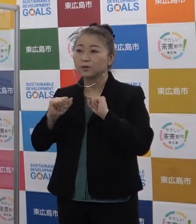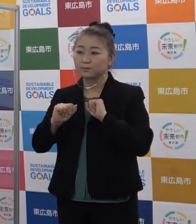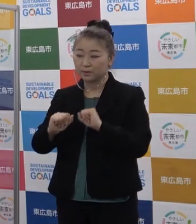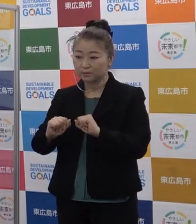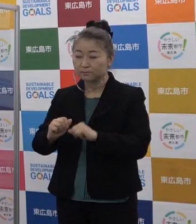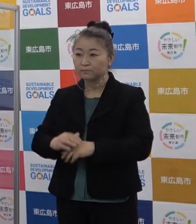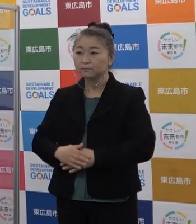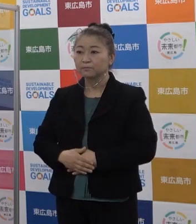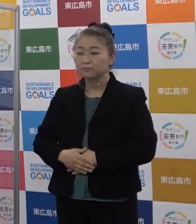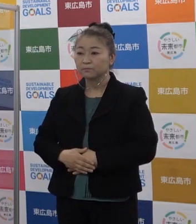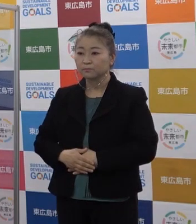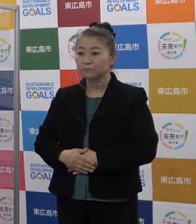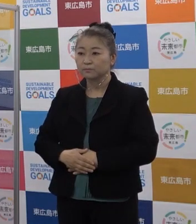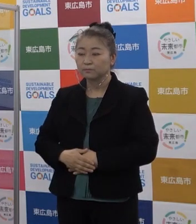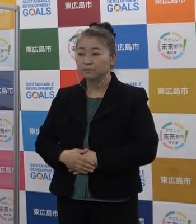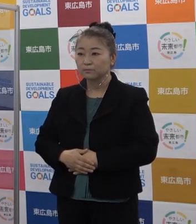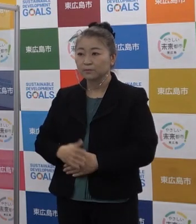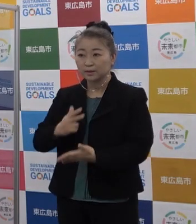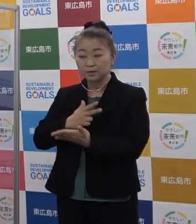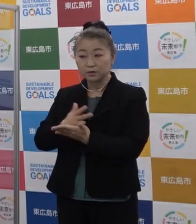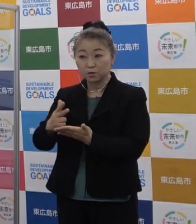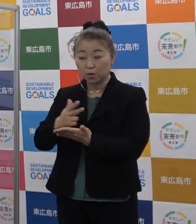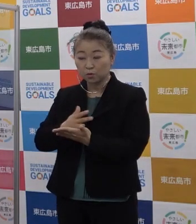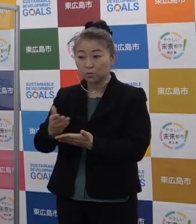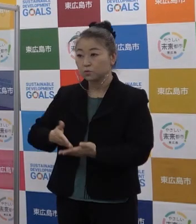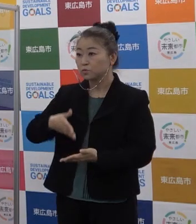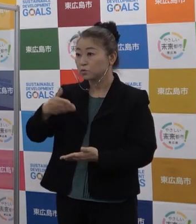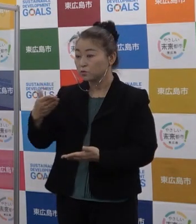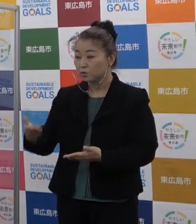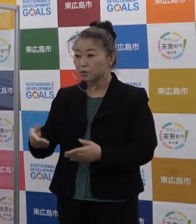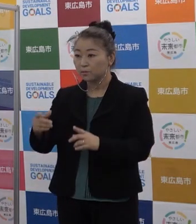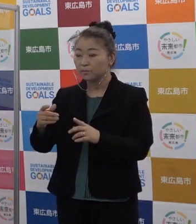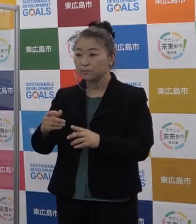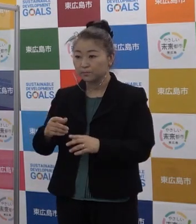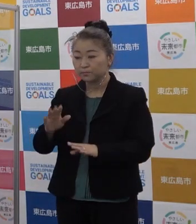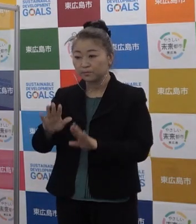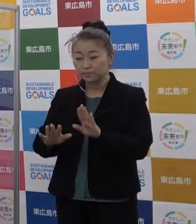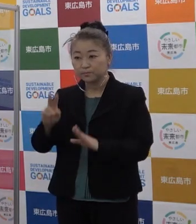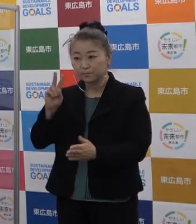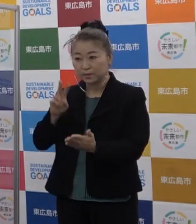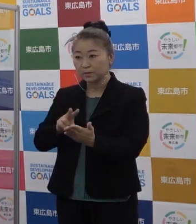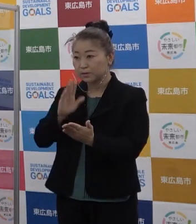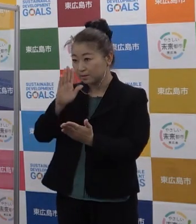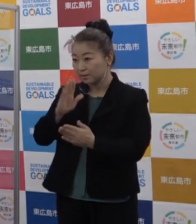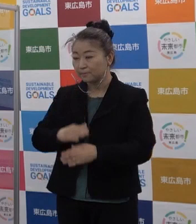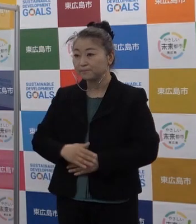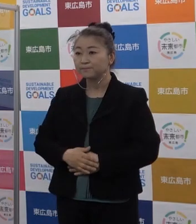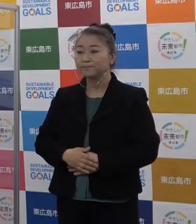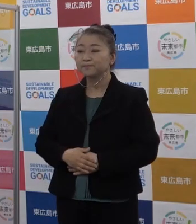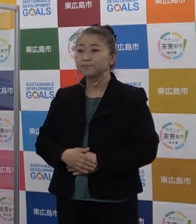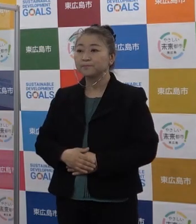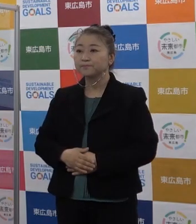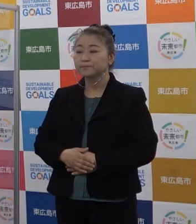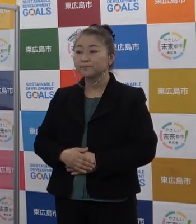資料の次のページ開いていただきまして、内容のところをご覧いただいたらと思うんですが、